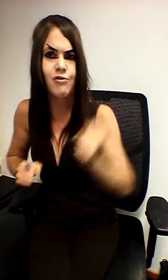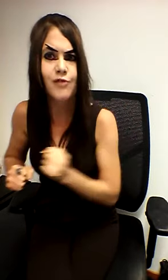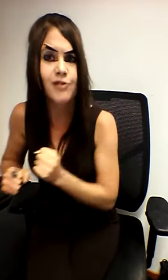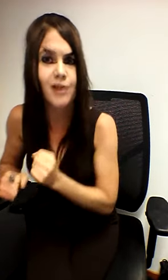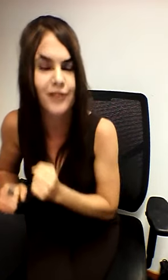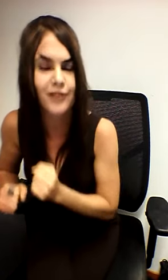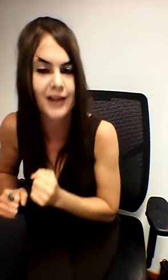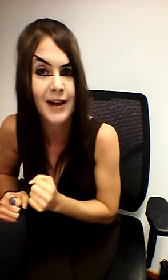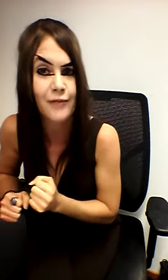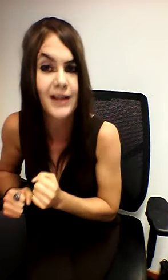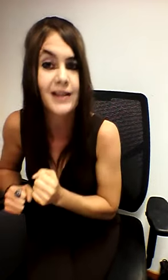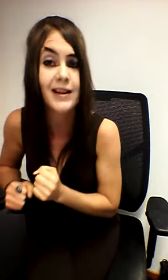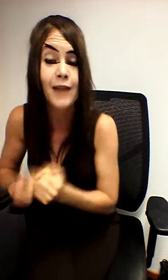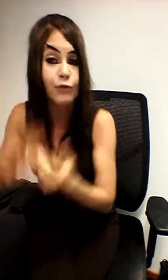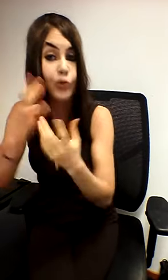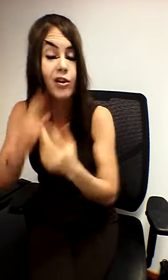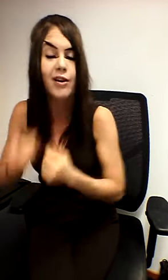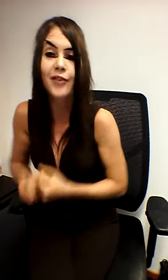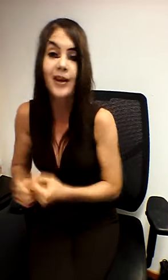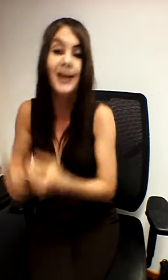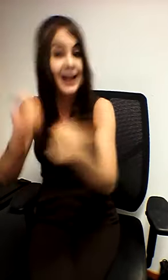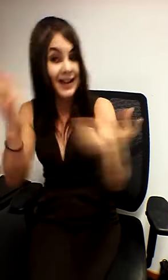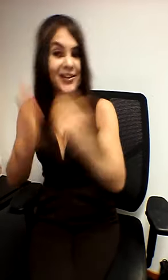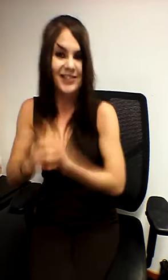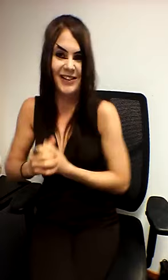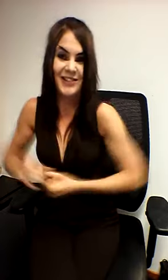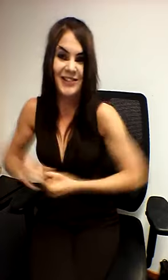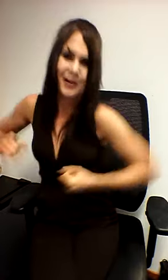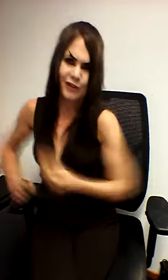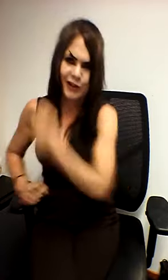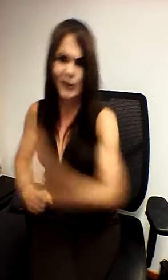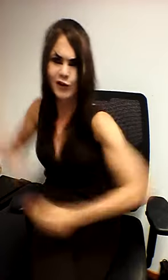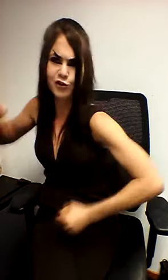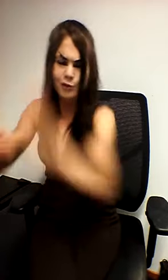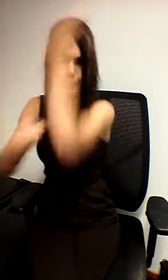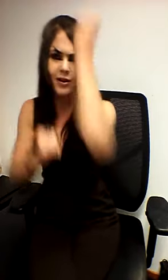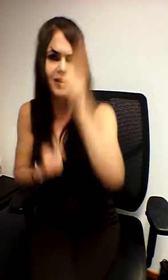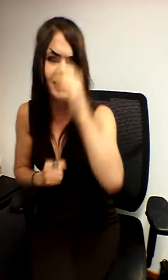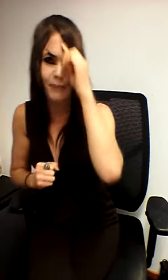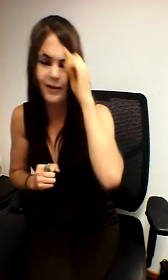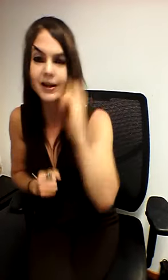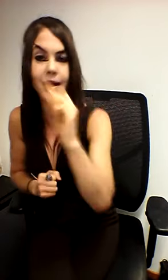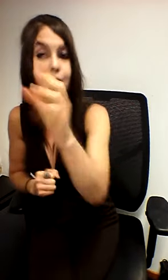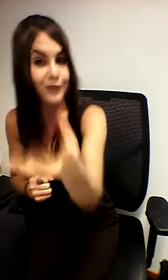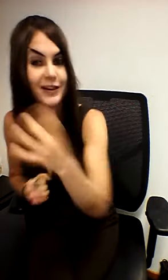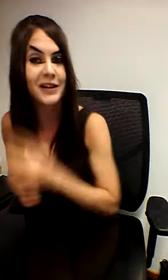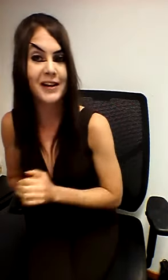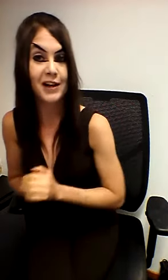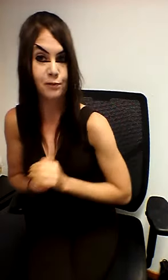stresshormonen worden afgegeven in je lijf onder andere. En dat is wanneer je superactief bent ineens, wanneer je gaat